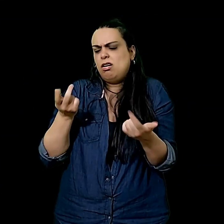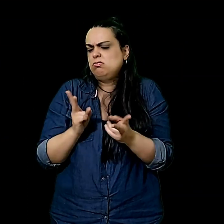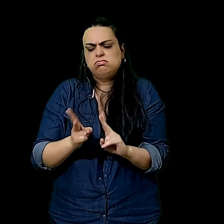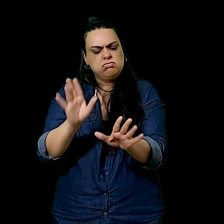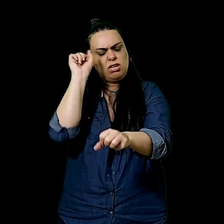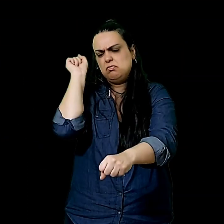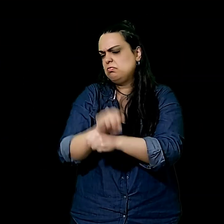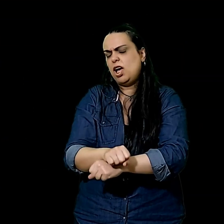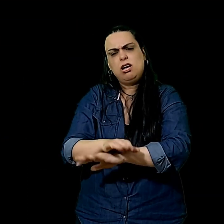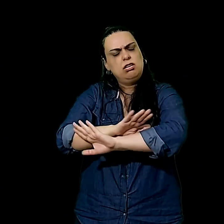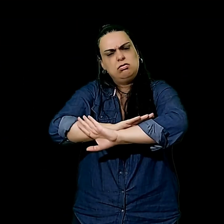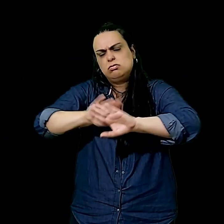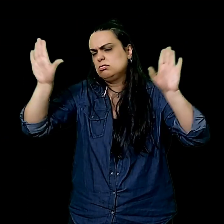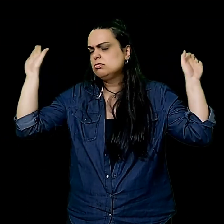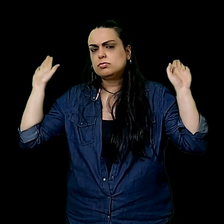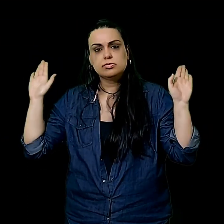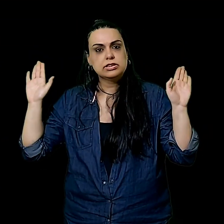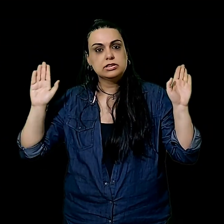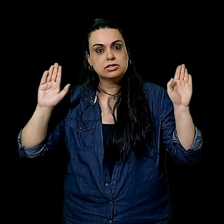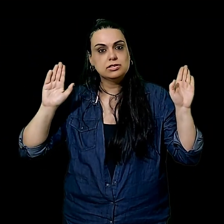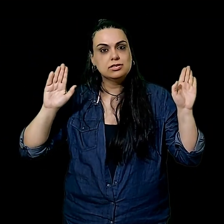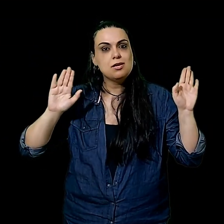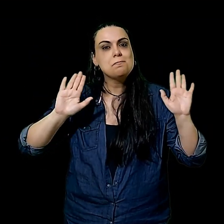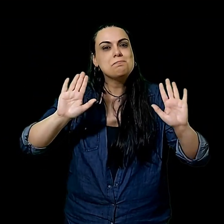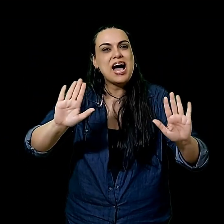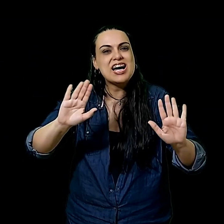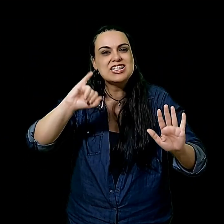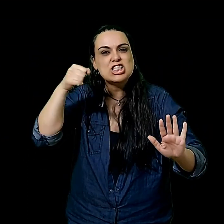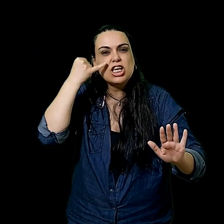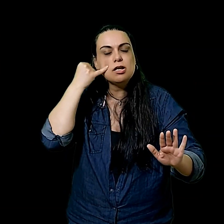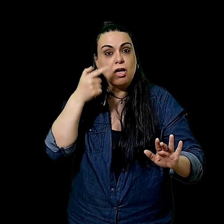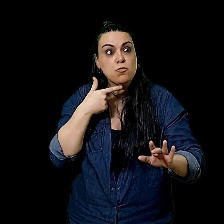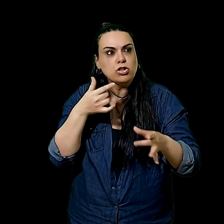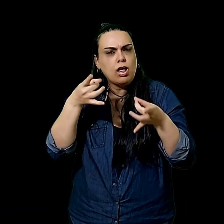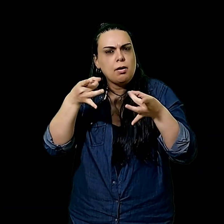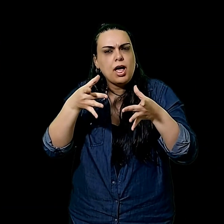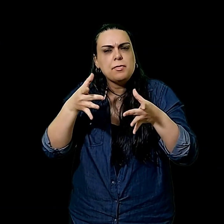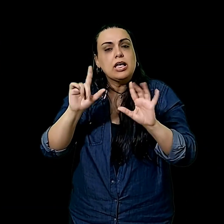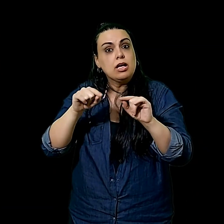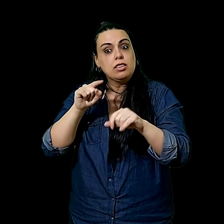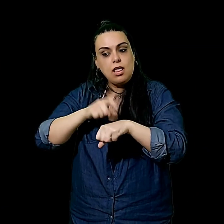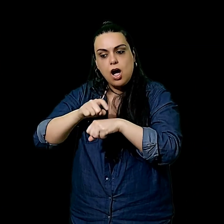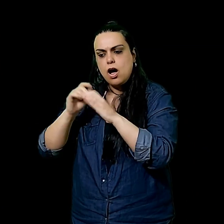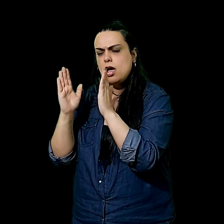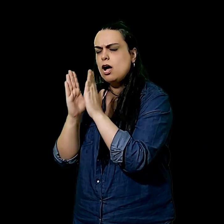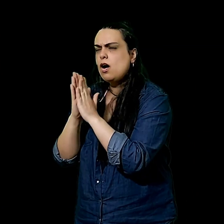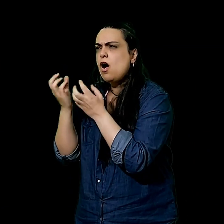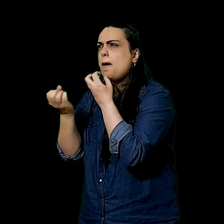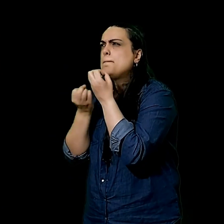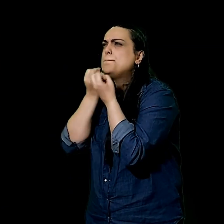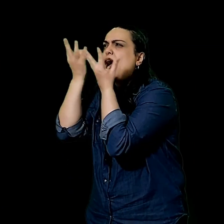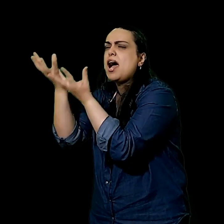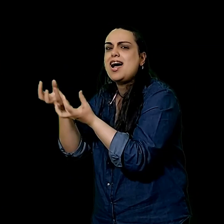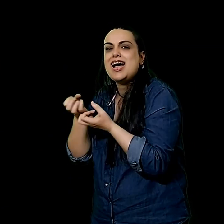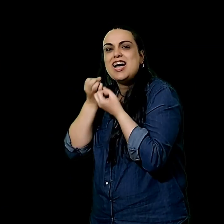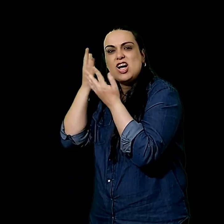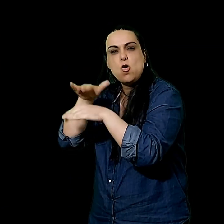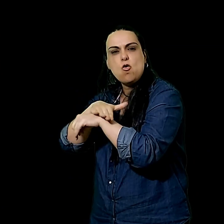esse exercício, desse ministério. Só que ele mesmo diz, mas enquanto eu falava estas palavras, que palavras,